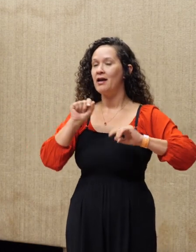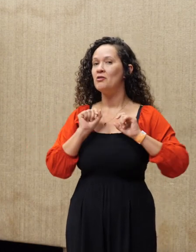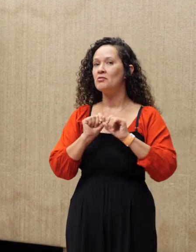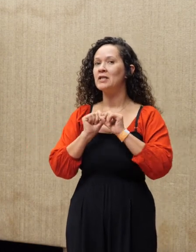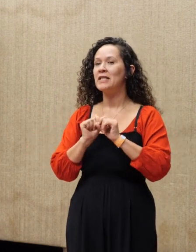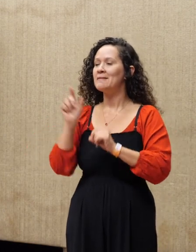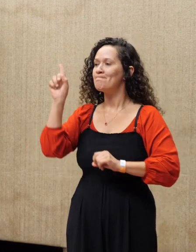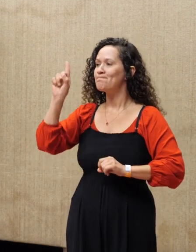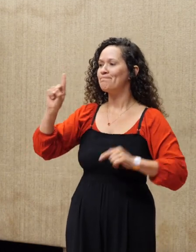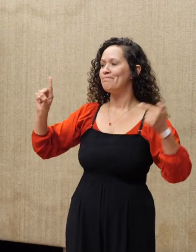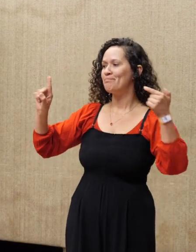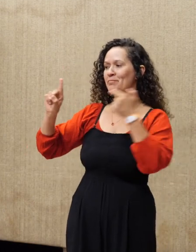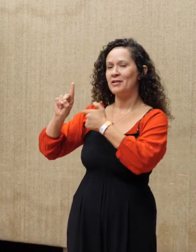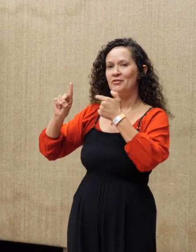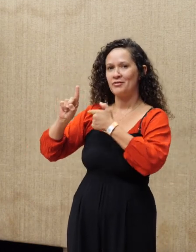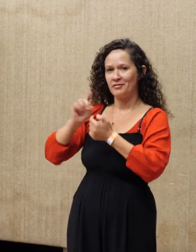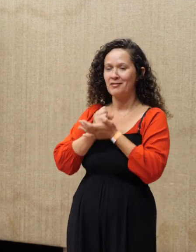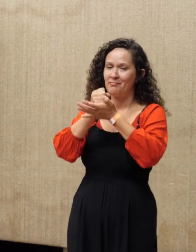pela extrema-direita.